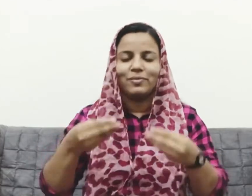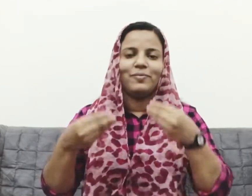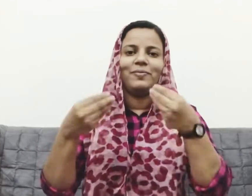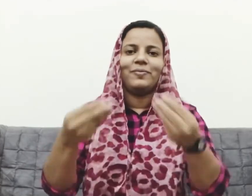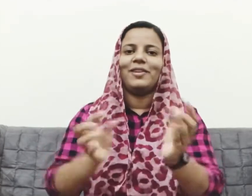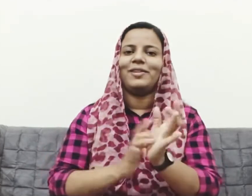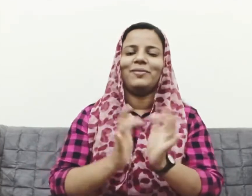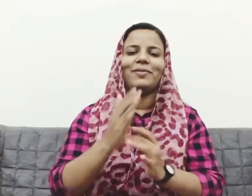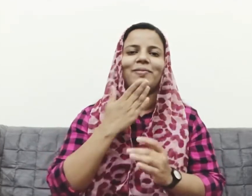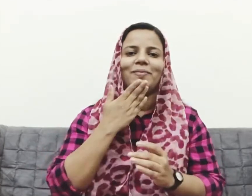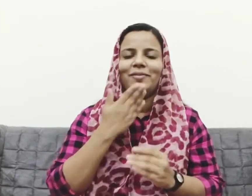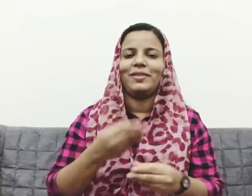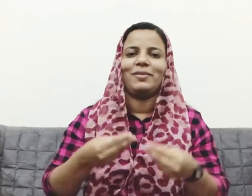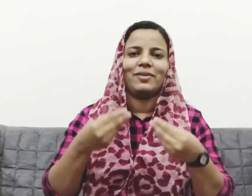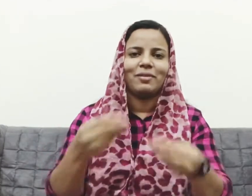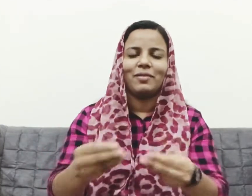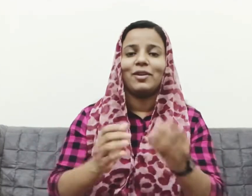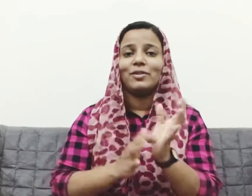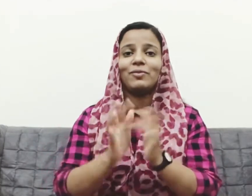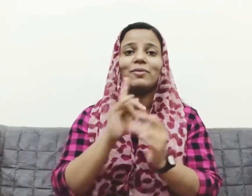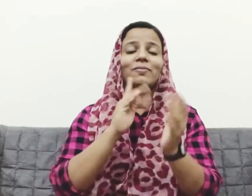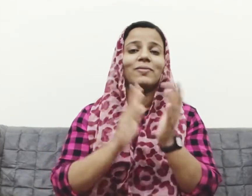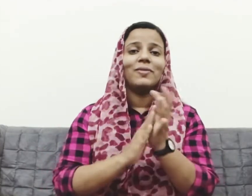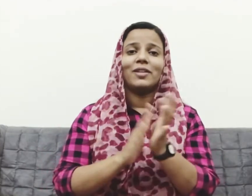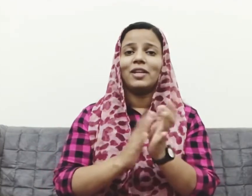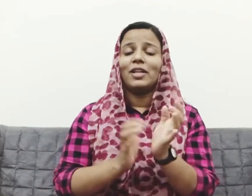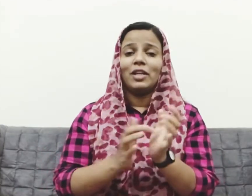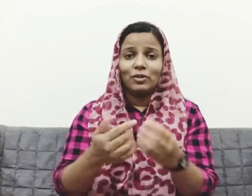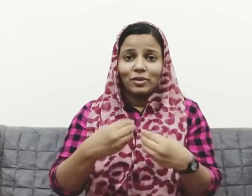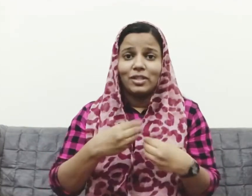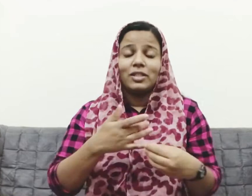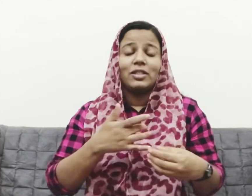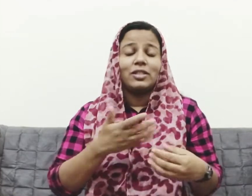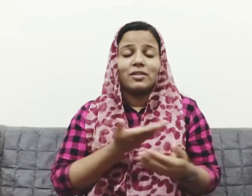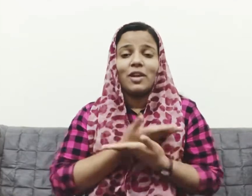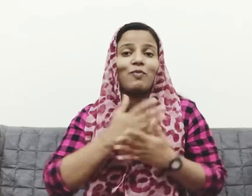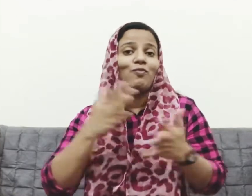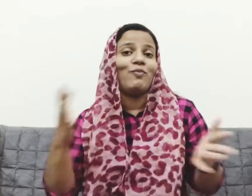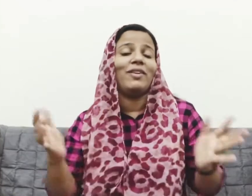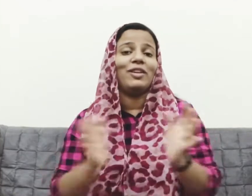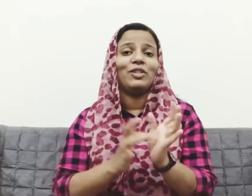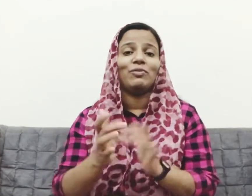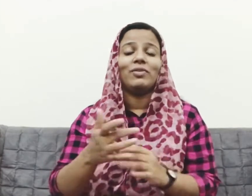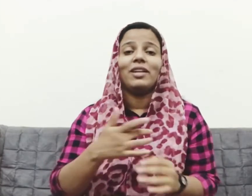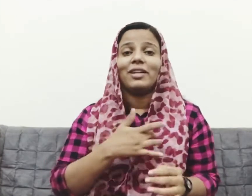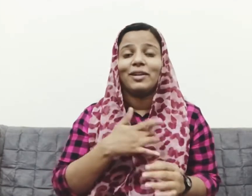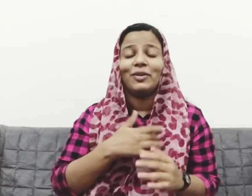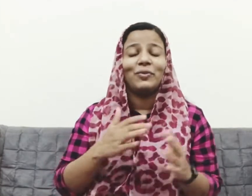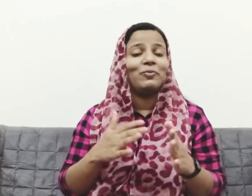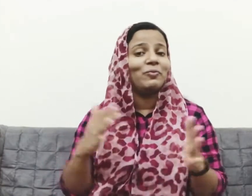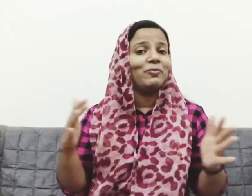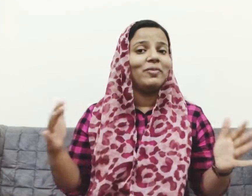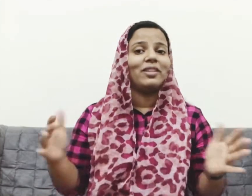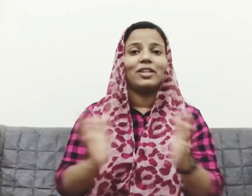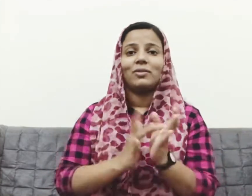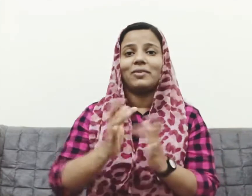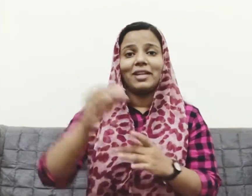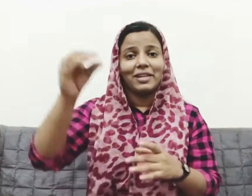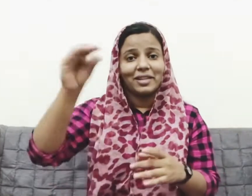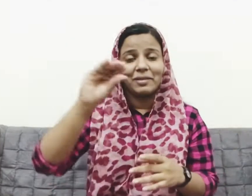പറഞ്ഞാട്ടെ. കർത്താവിനെ ഒന്ന് നന്ദി പറഞ്ഞ് കർത്താവെ, ഞങ്ങളങ്ങനെ സ്തുതിക്കുന്നു. ഞങ്ങളോടുള്ള അങ്ങയുടെ സ്നേഹത്തിനായിട്ട് സ്തോത്രം, ഞങ്ങളോടുള്ള അങ്ങയുടെ കരുണയ്ക്കായിട്ട് സ്തോത്രം, അങ്ങയുടെ